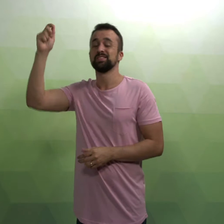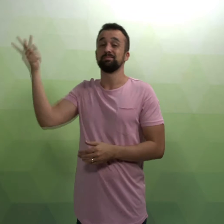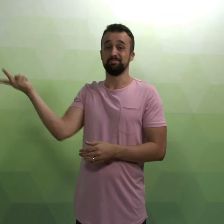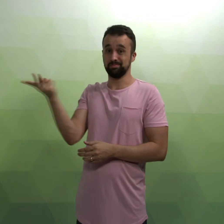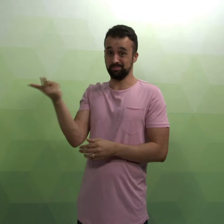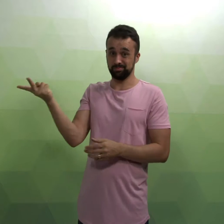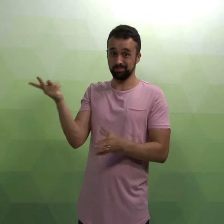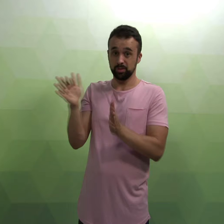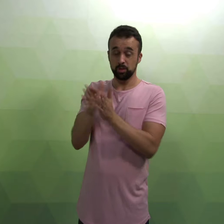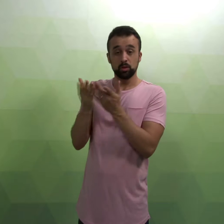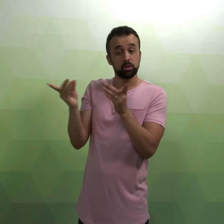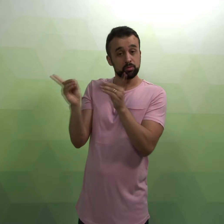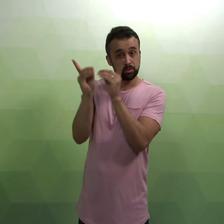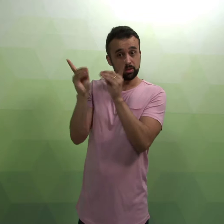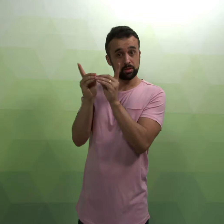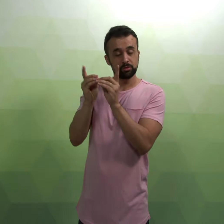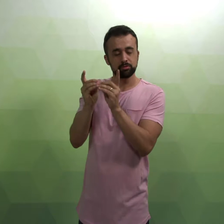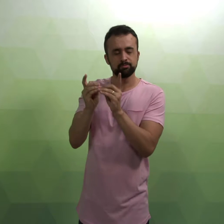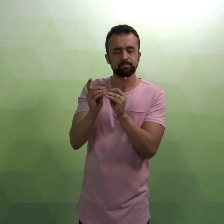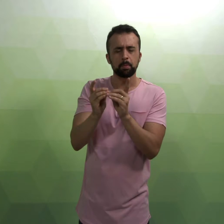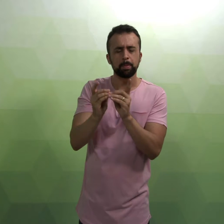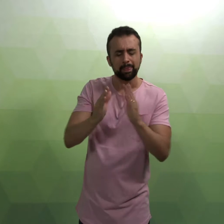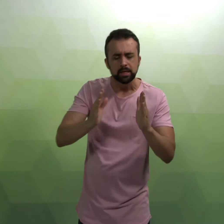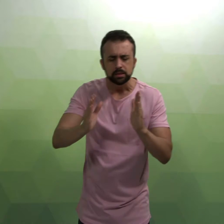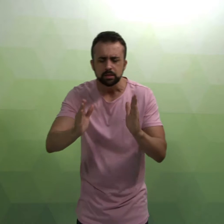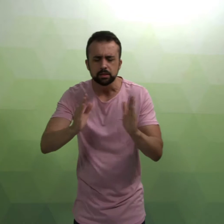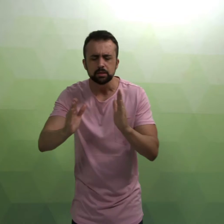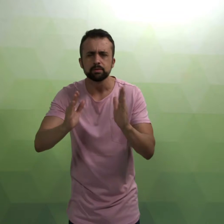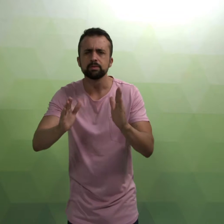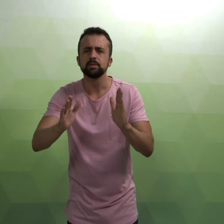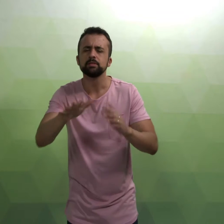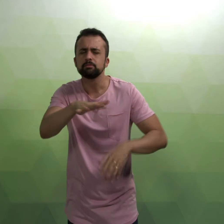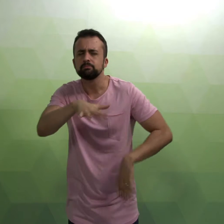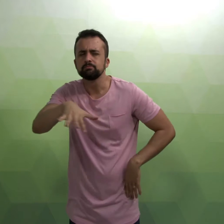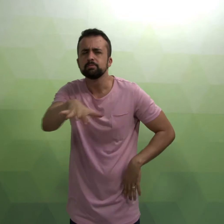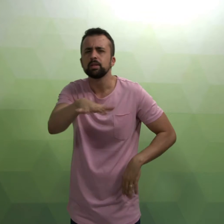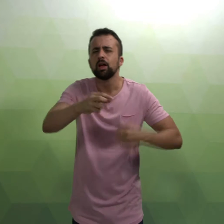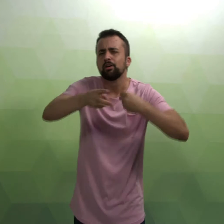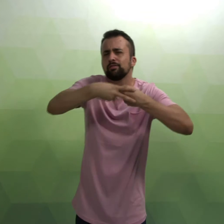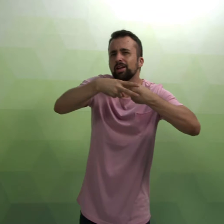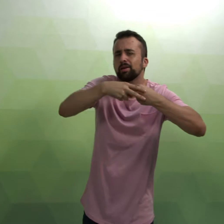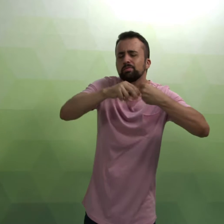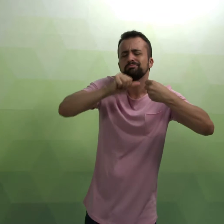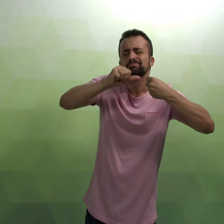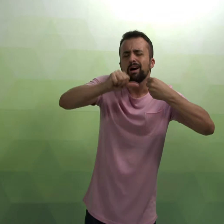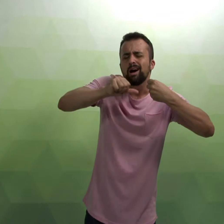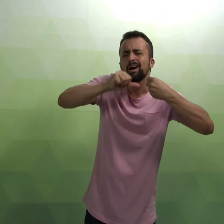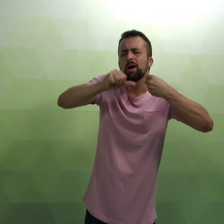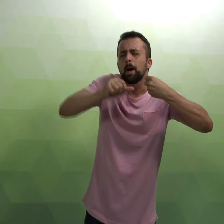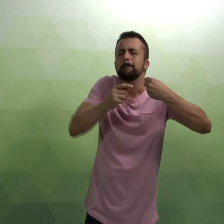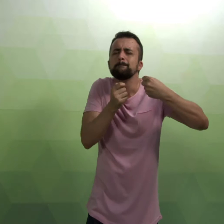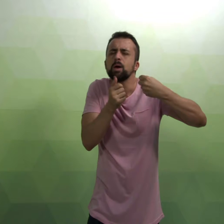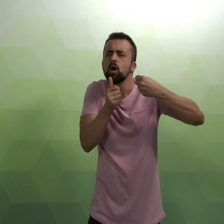Conforme as autoras, nesta fase já se vêem verbos flexionados de forma